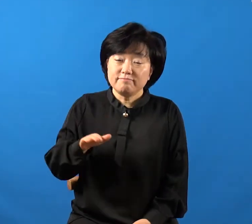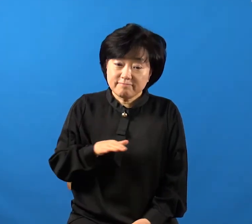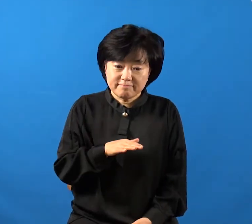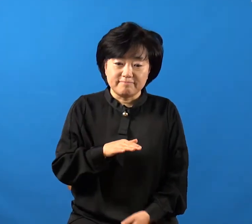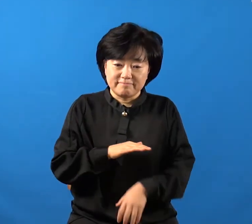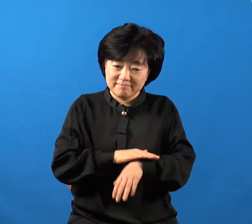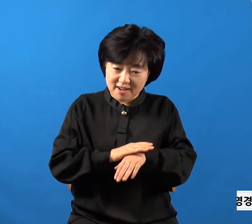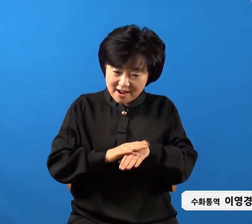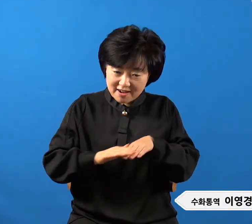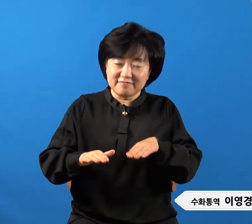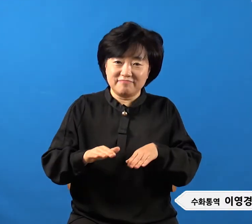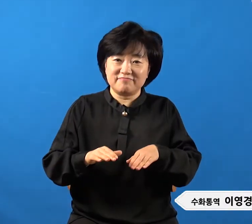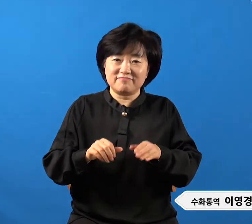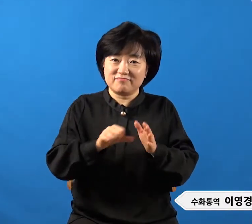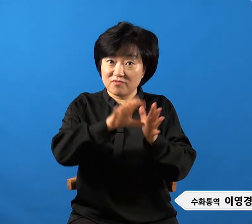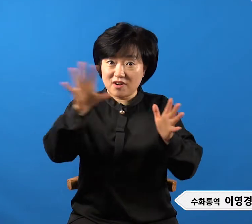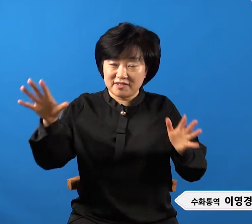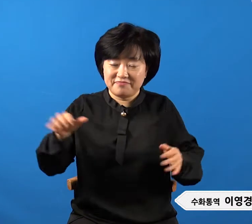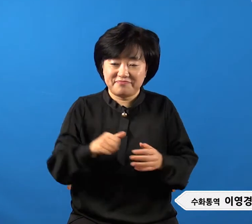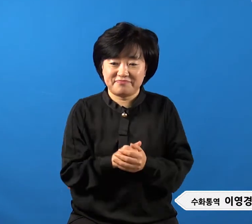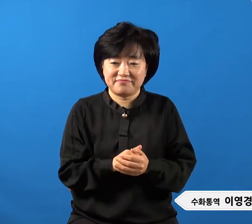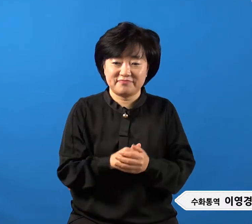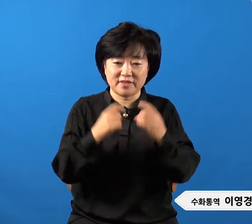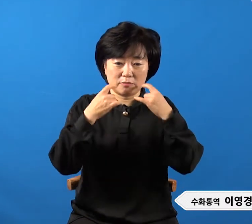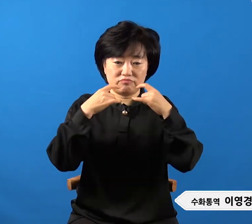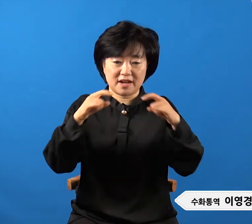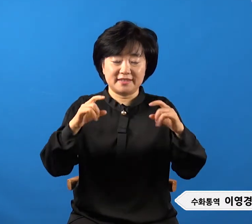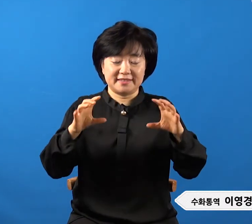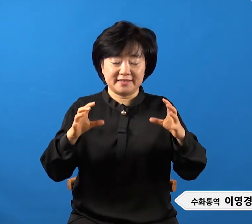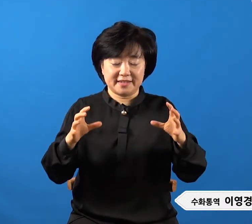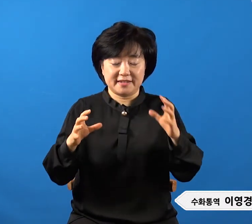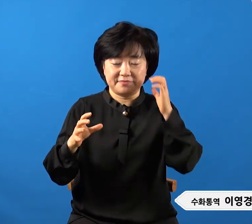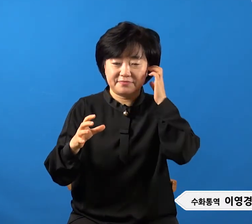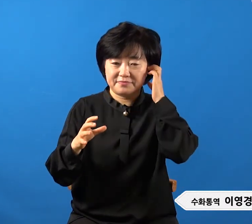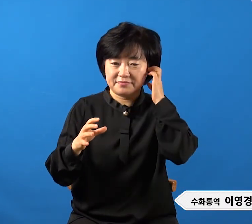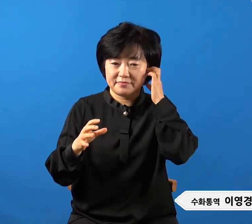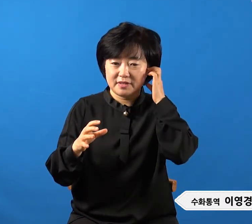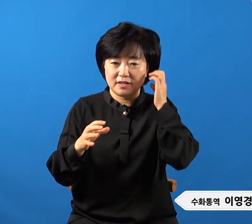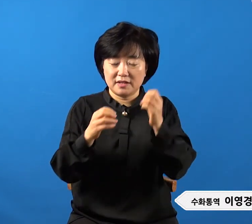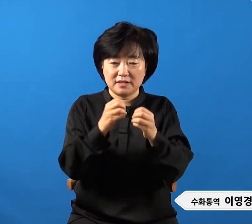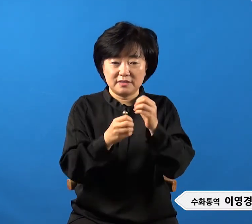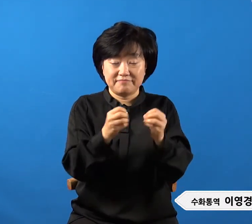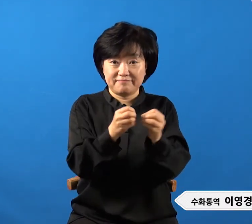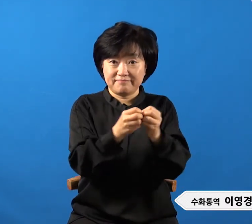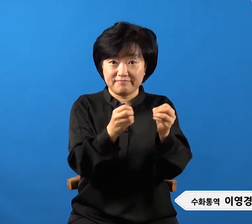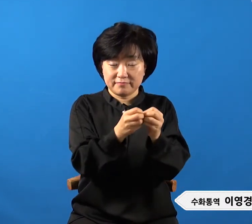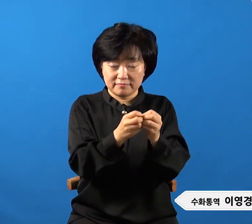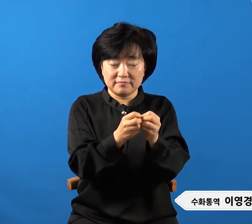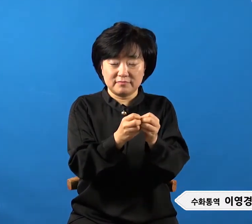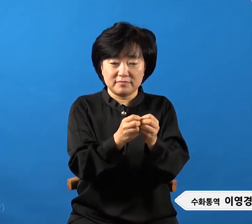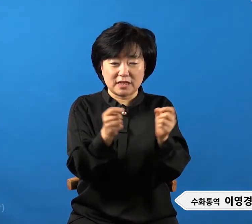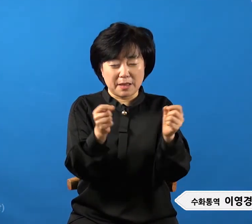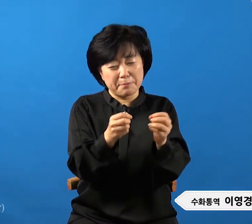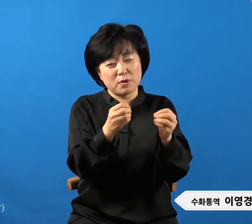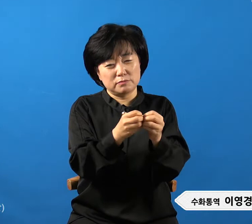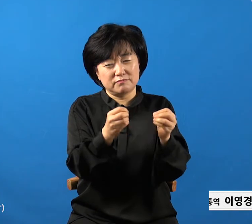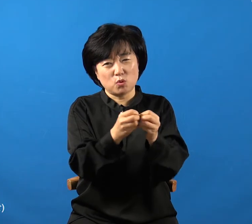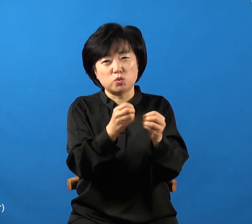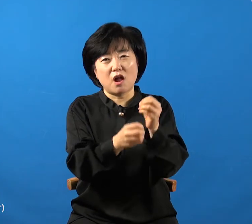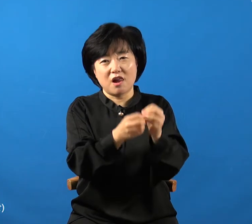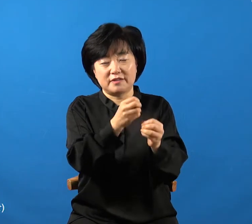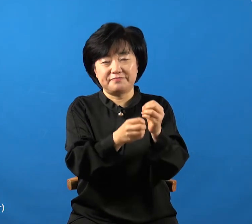우리에게 잘 알려진 유명한 프랑스의 작가인 모파상의 작품 가운데 단편 소설 목걸이라는